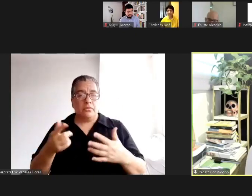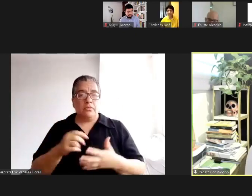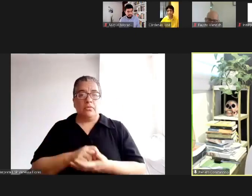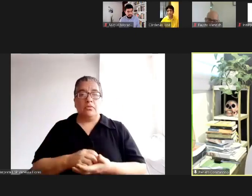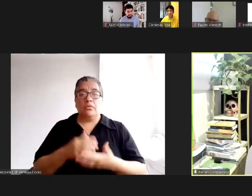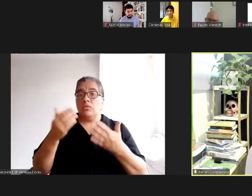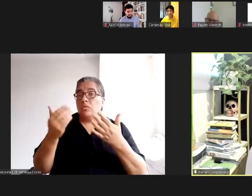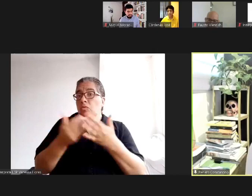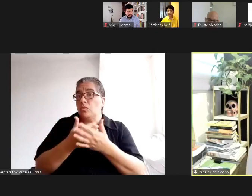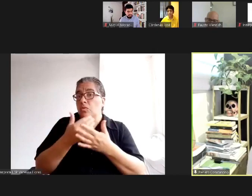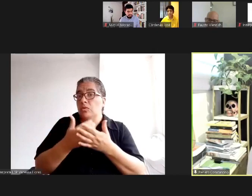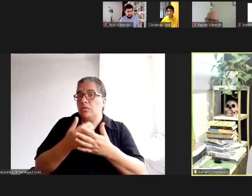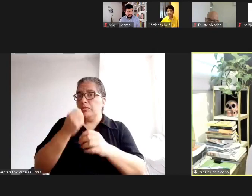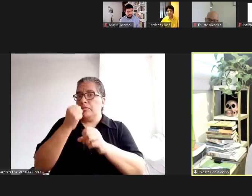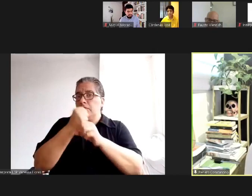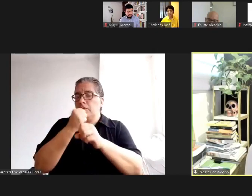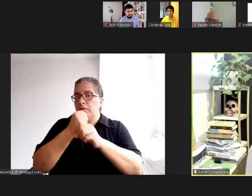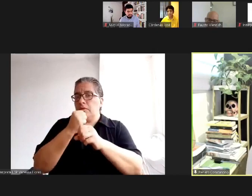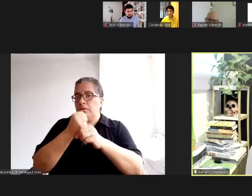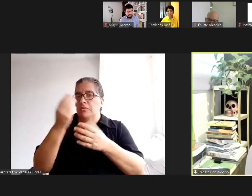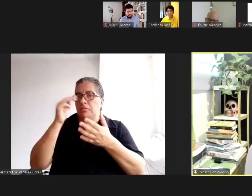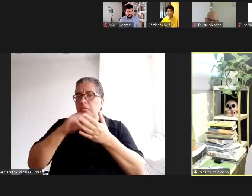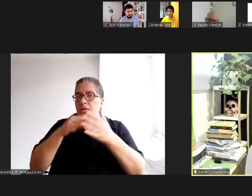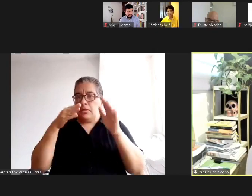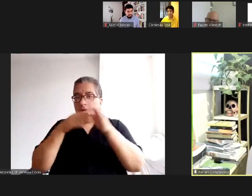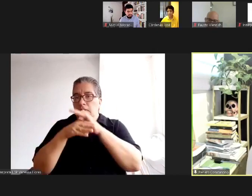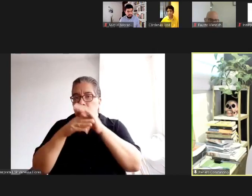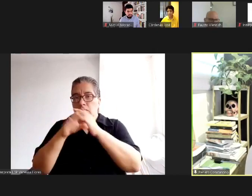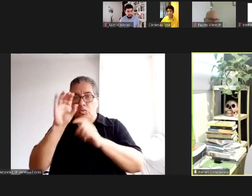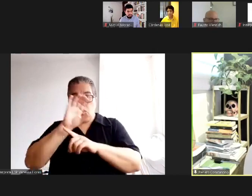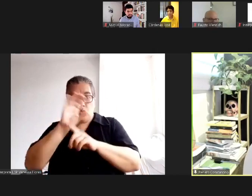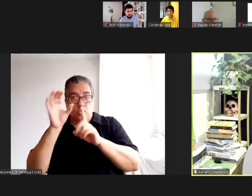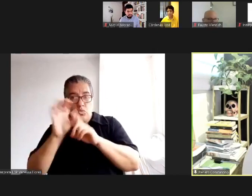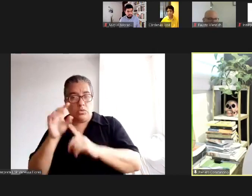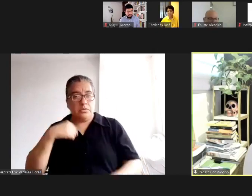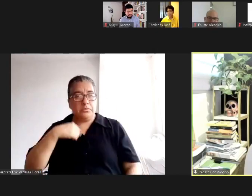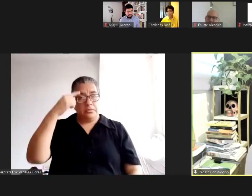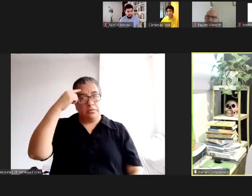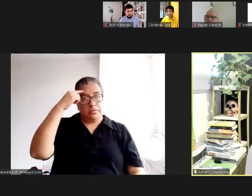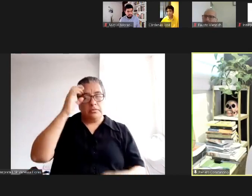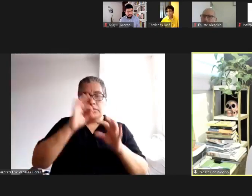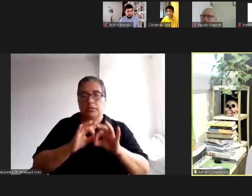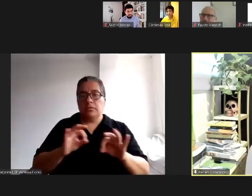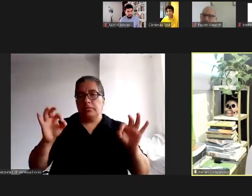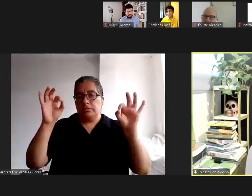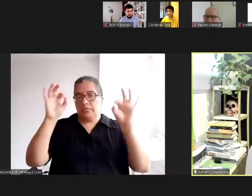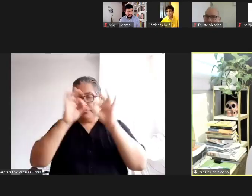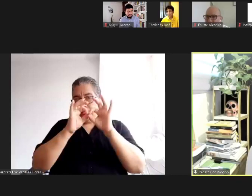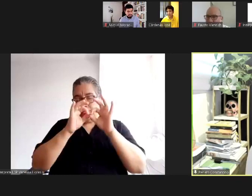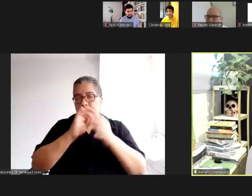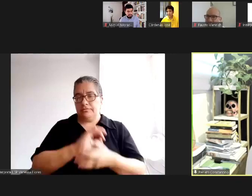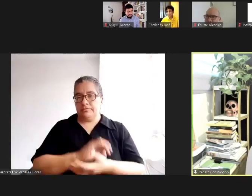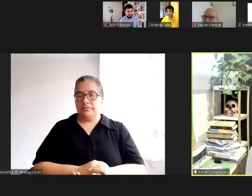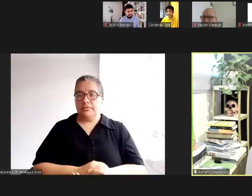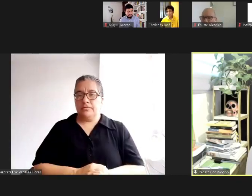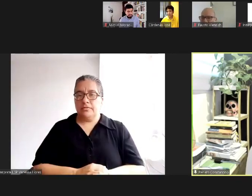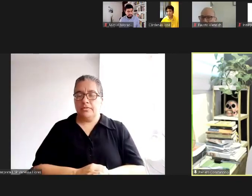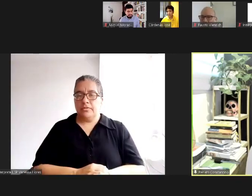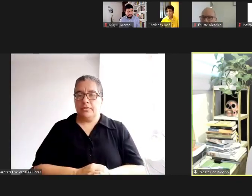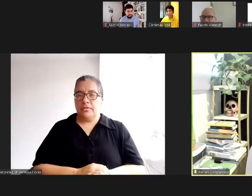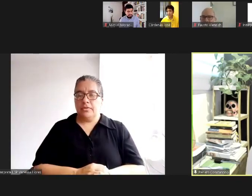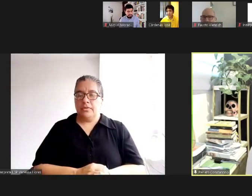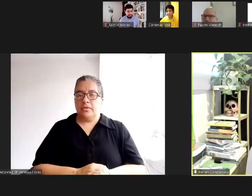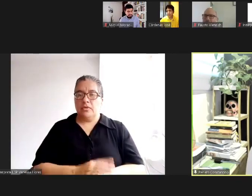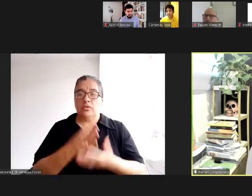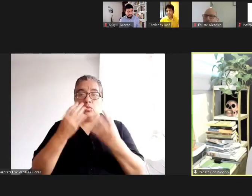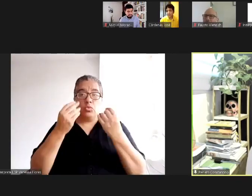lograr un mayor acceso a la cultura. Creo que eso es otro elemento importante para destacar, ¿no? El hecho de que durante, quizá por mucho